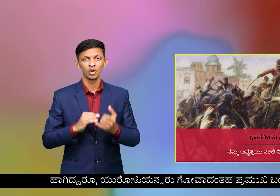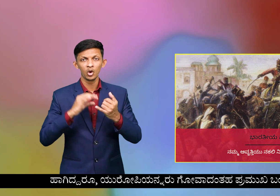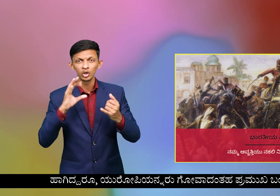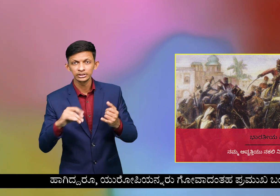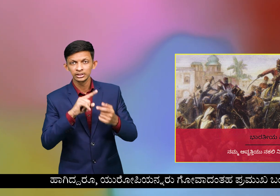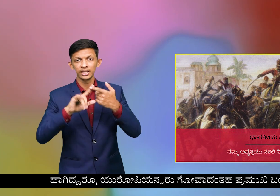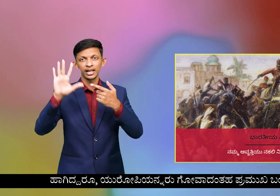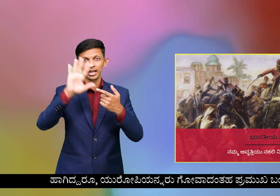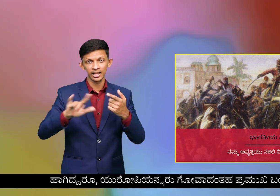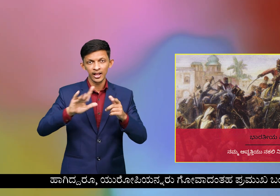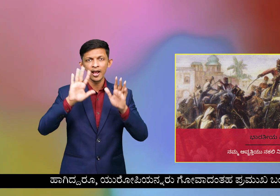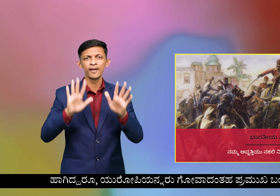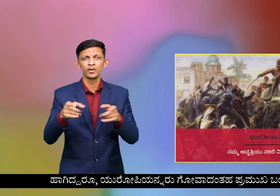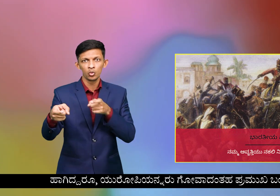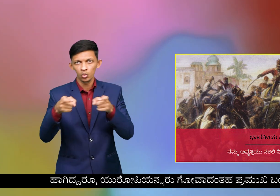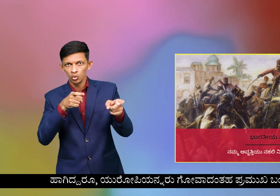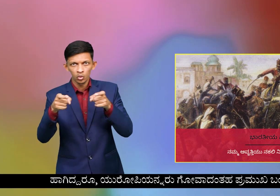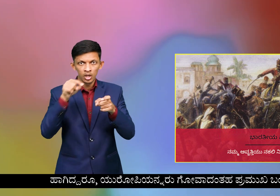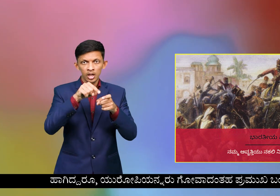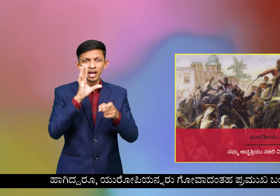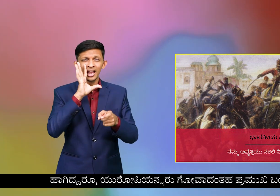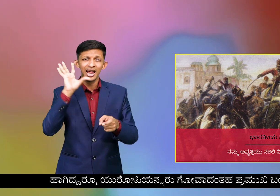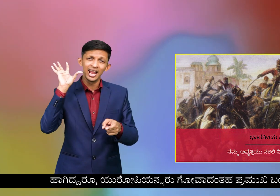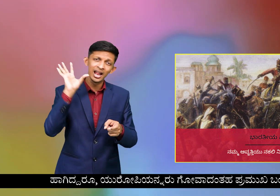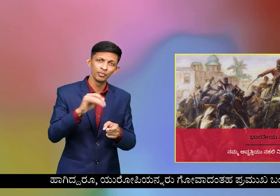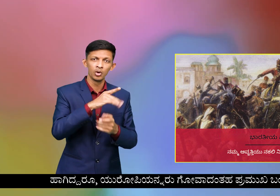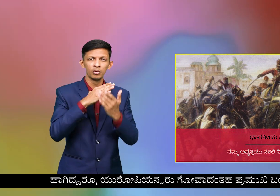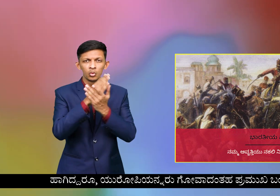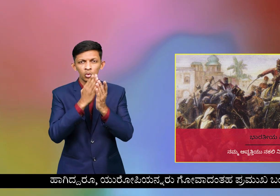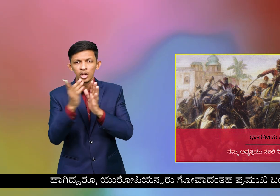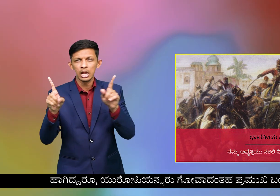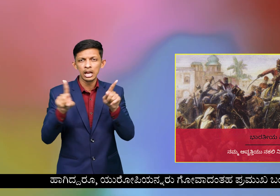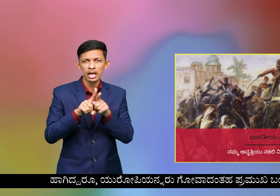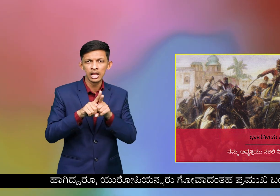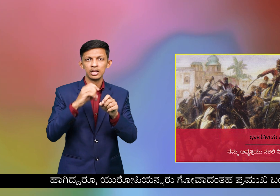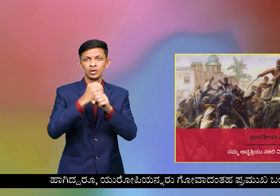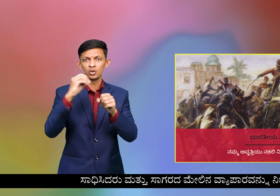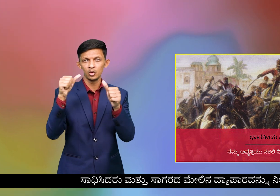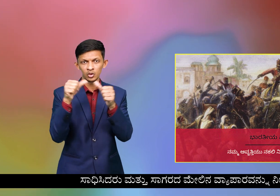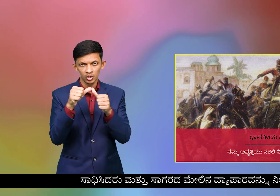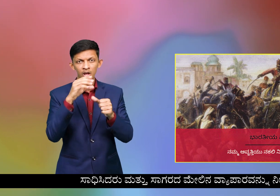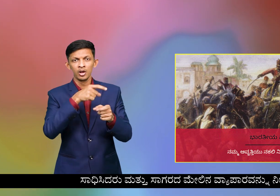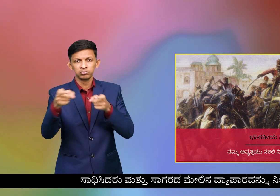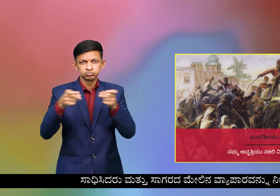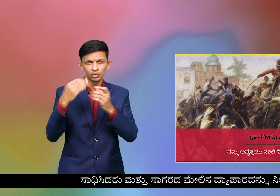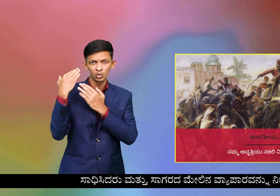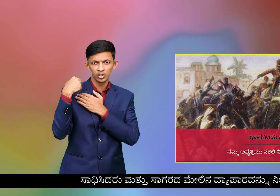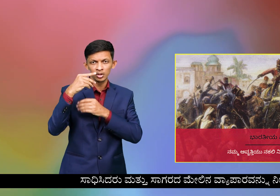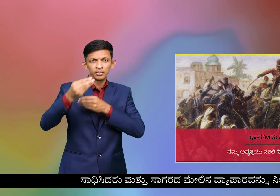ಹಾಗಿದ್ದರೂ ಯುರೋಪಿಯನ್ನರು ಗೋವಾದಂತಹ ಪ್ರಮುಖ ಬಂದರುಗಳ ಮೇಲೆ ಹಿಡಿತ ಸಾಧಿಸಿದರು ಮತ್ತು ಸಾಗರದ